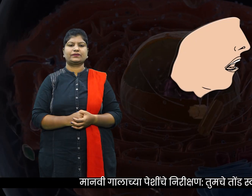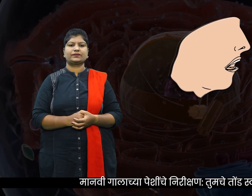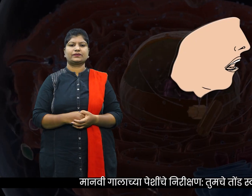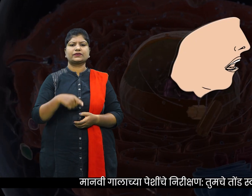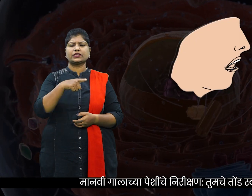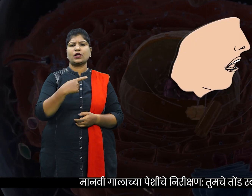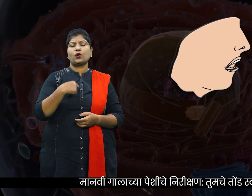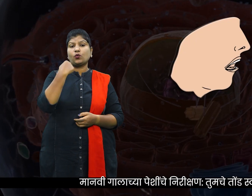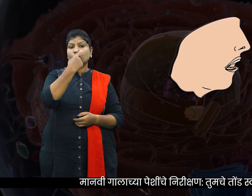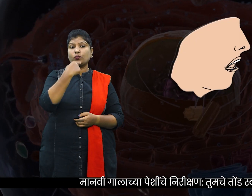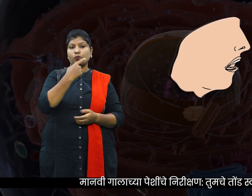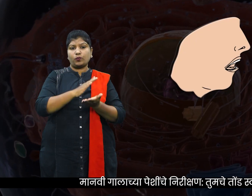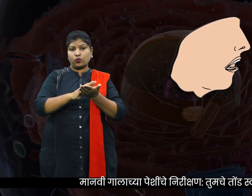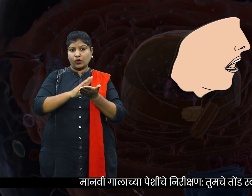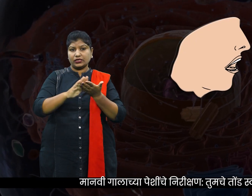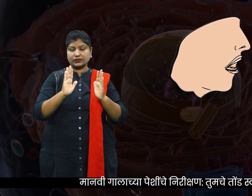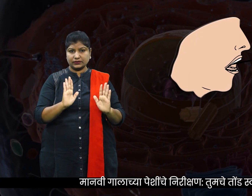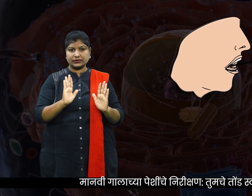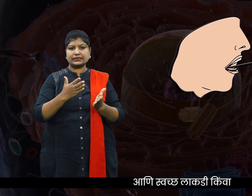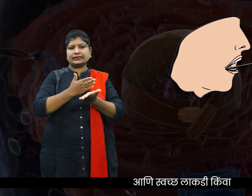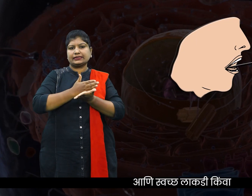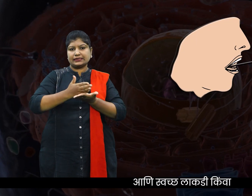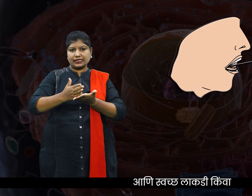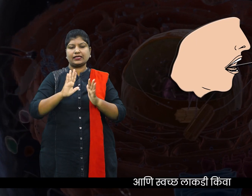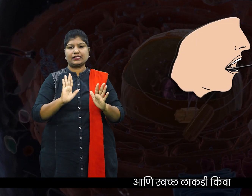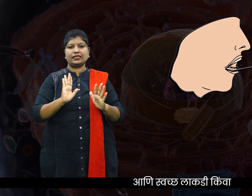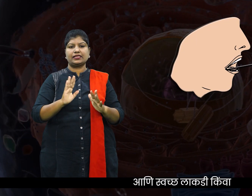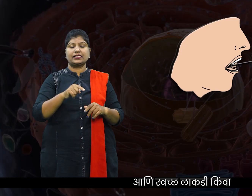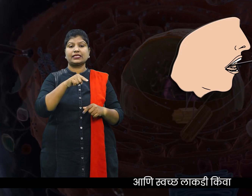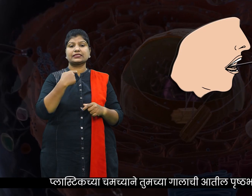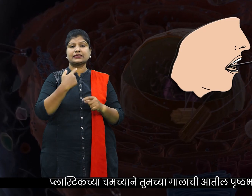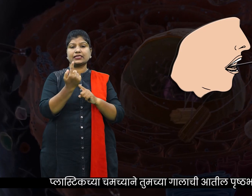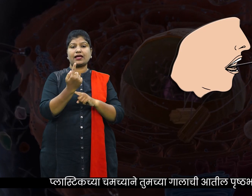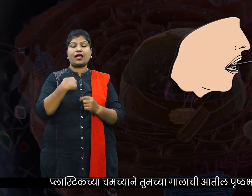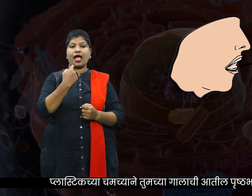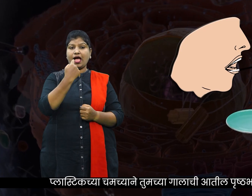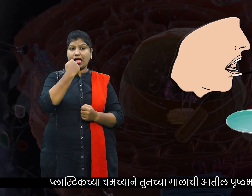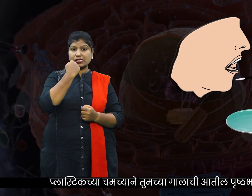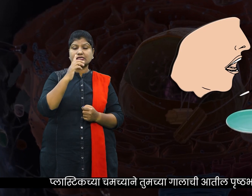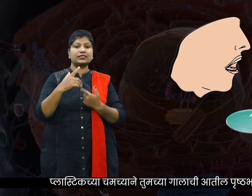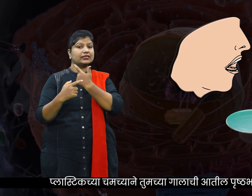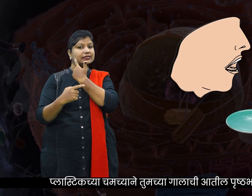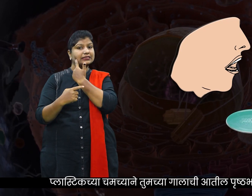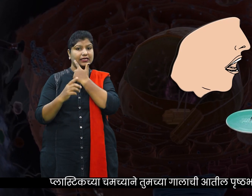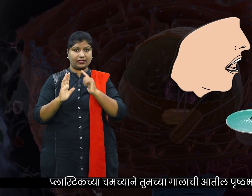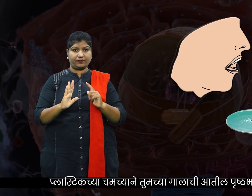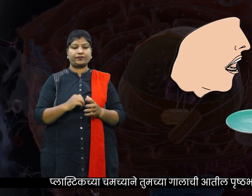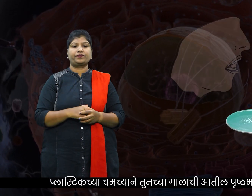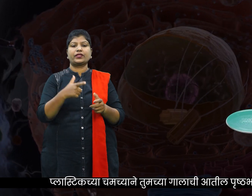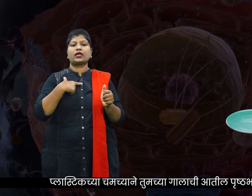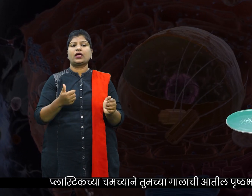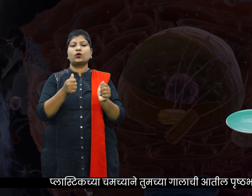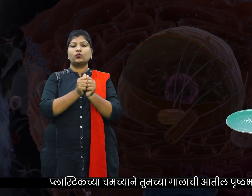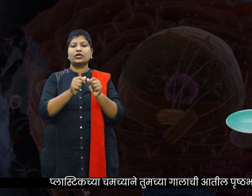मानवी गालाच्या पेशींचे निरीक्षण. तुमचे तोंड स्वच्छ धुवा आणि स्वच्छ लाकडी किंवा प्लास्टिकच्या चमच्याने तुमच्या गालाची आतील